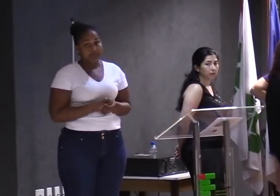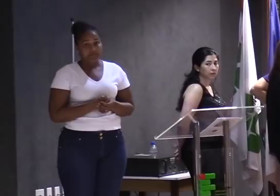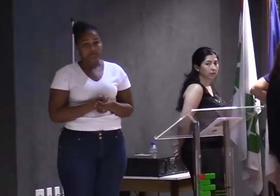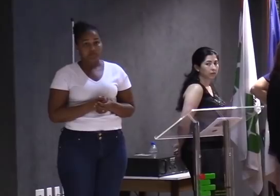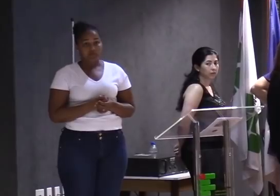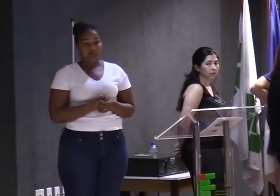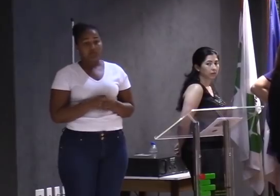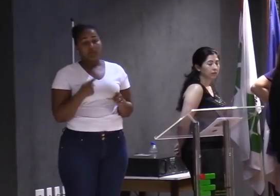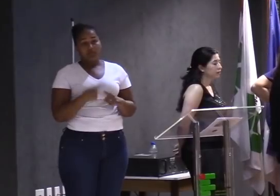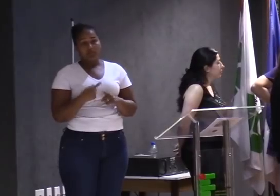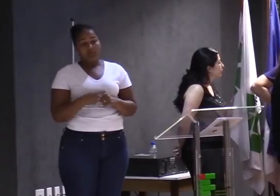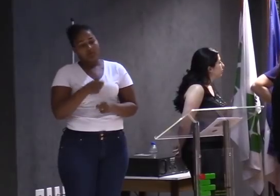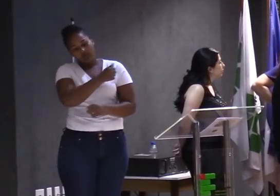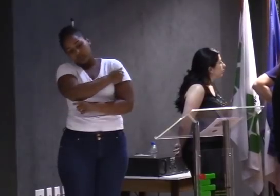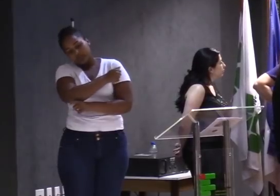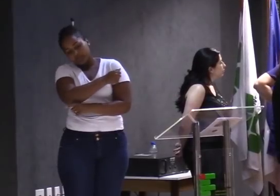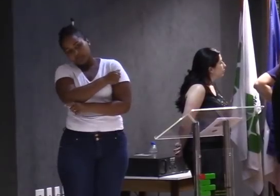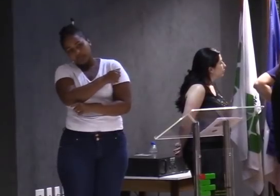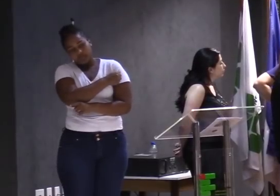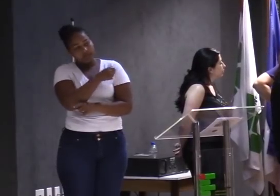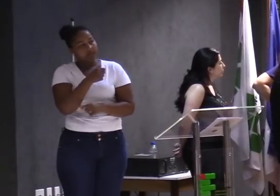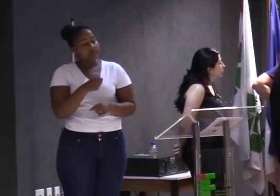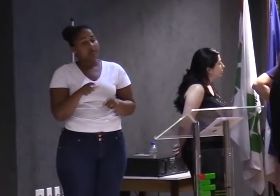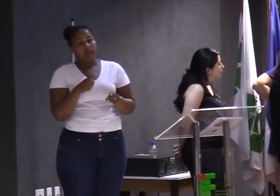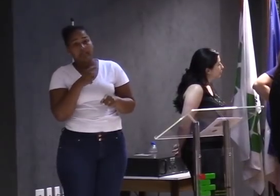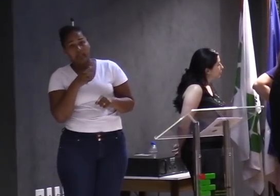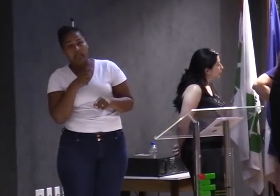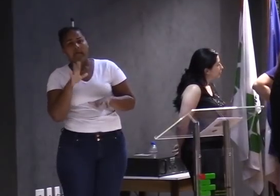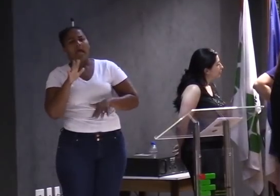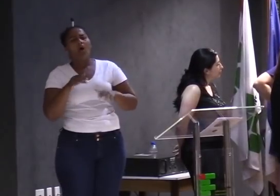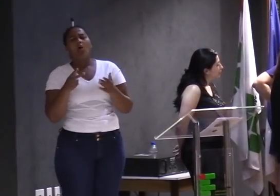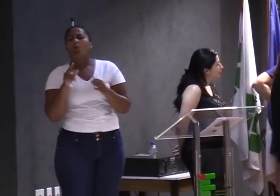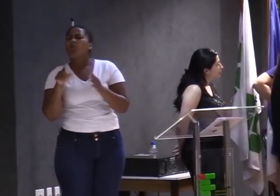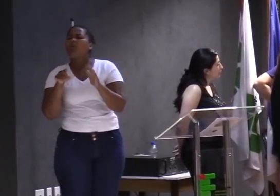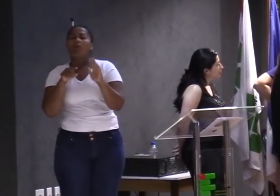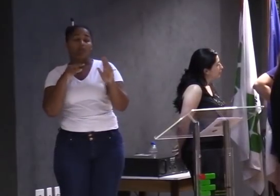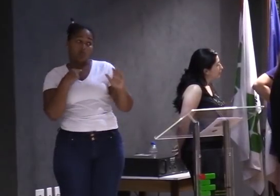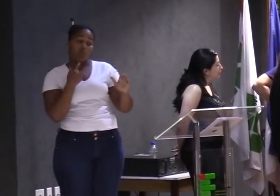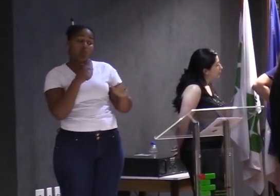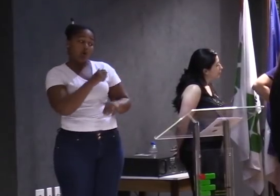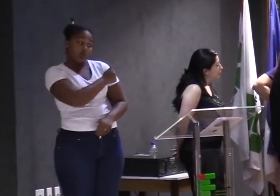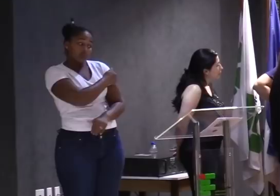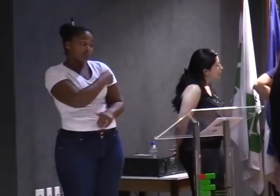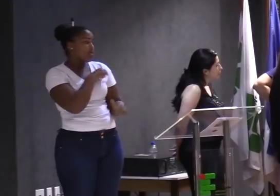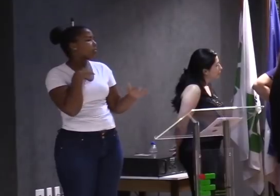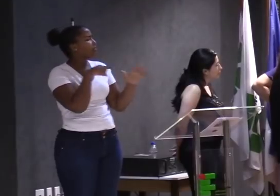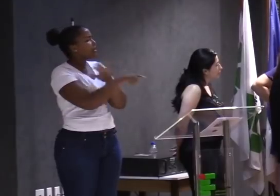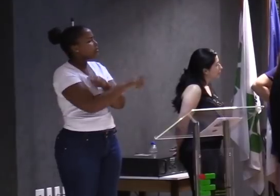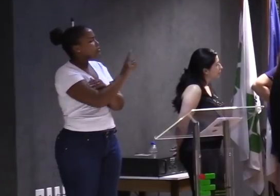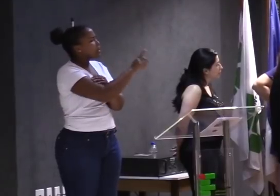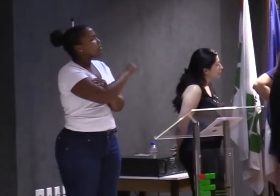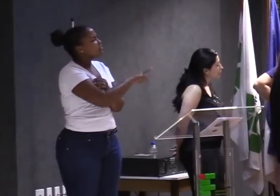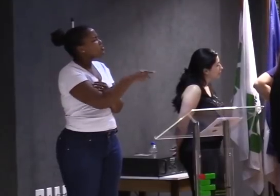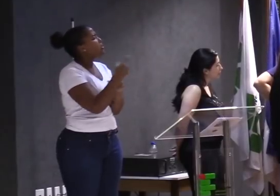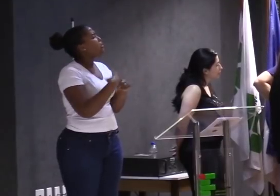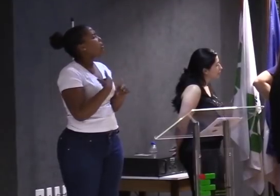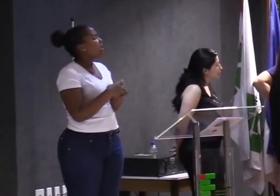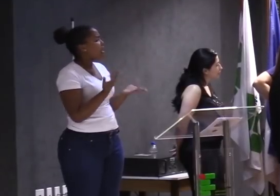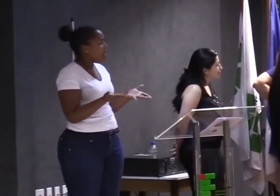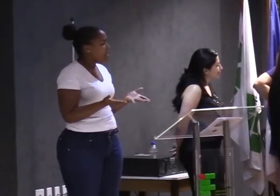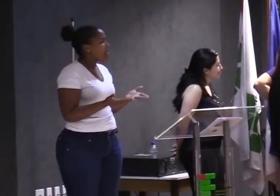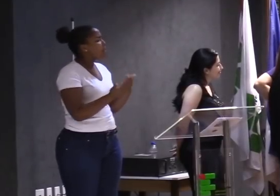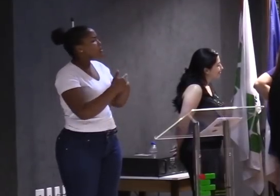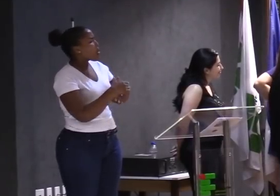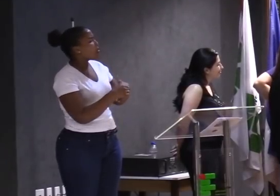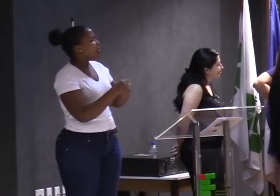Aluno com o professor, como é que está aqui? Por que, que você errou aqui? Entendeu? Quando terminou o Kahoot aqui, todo mundo estava 100%. Né?